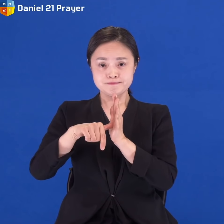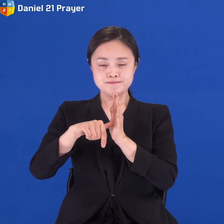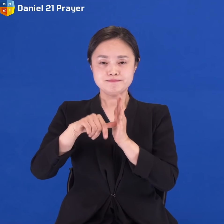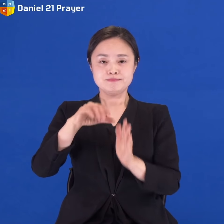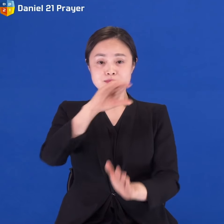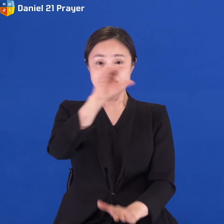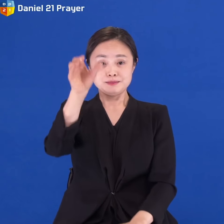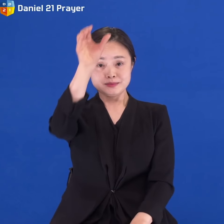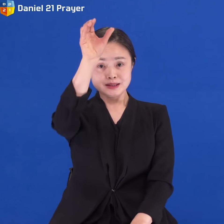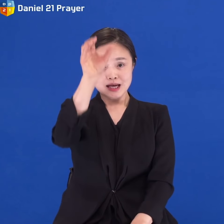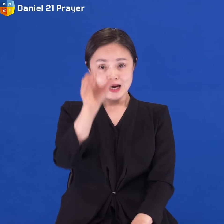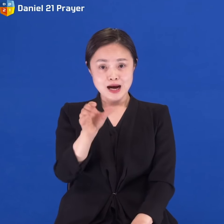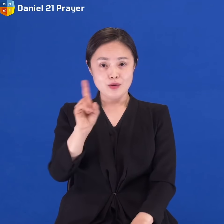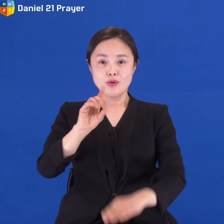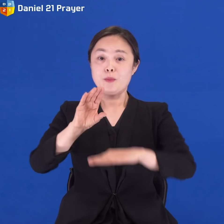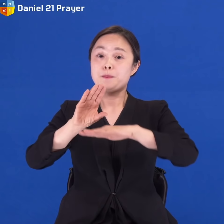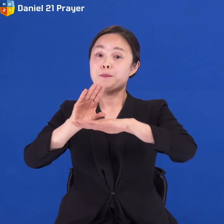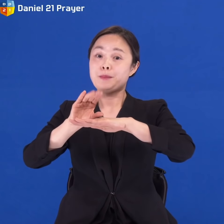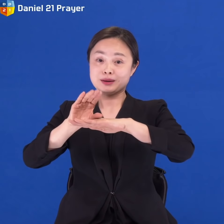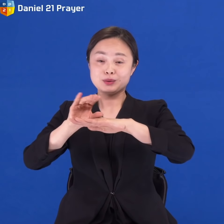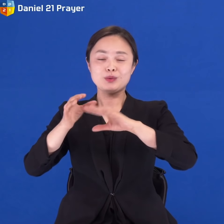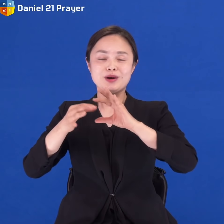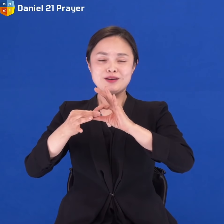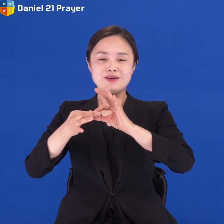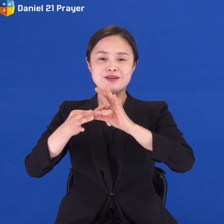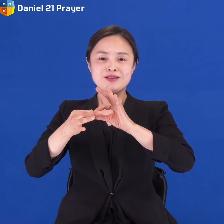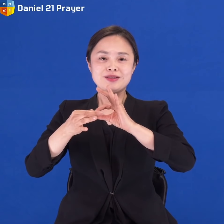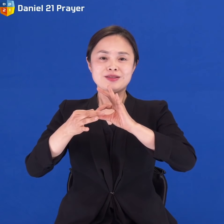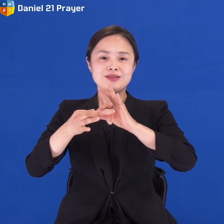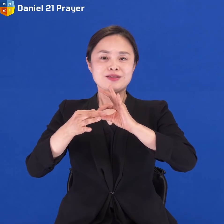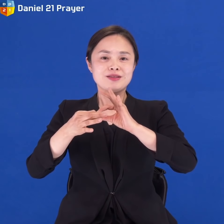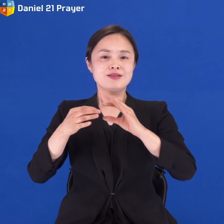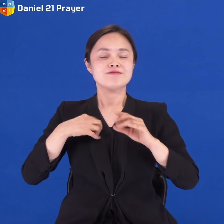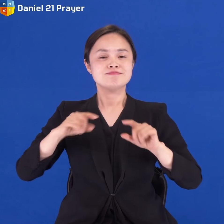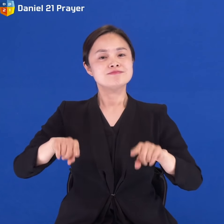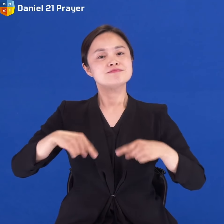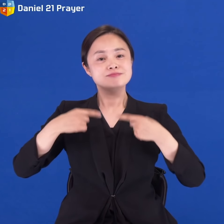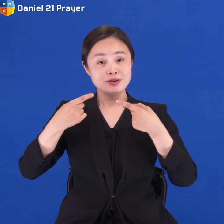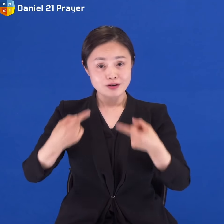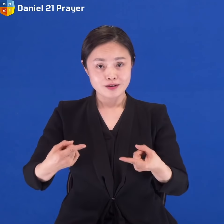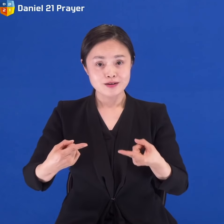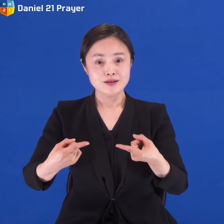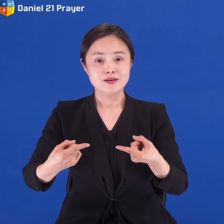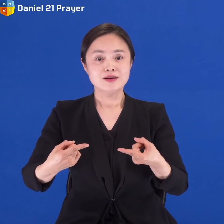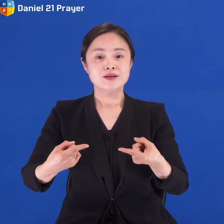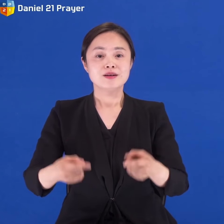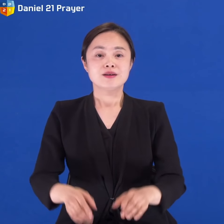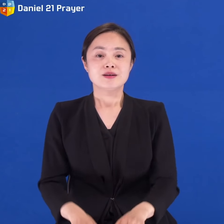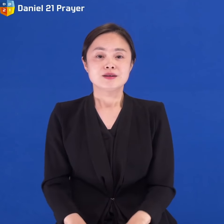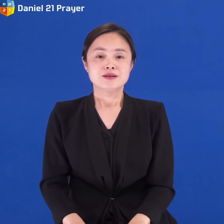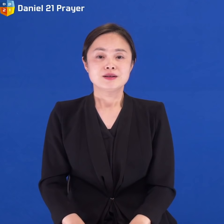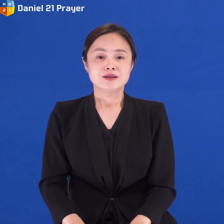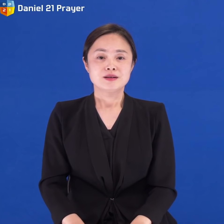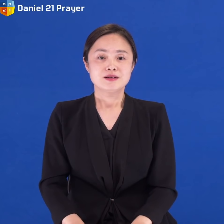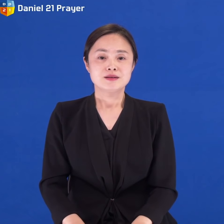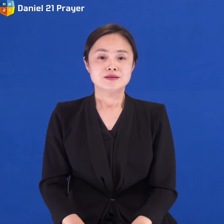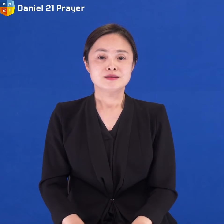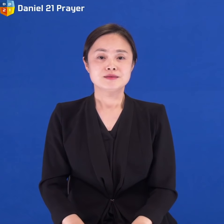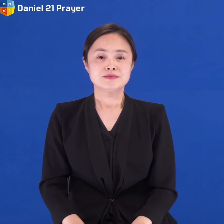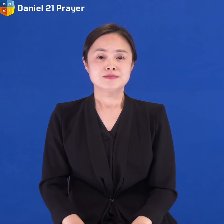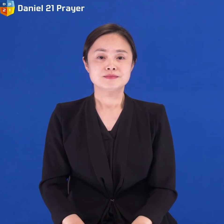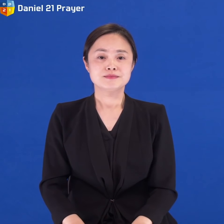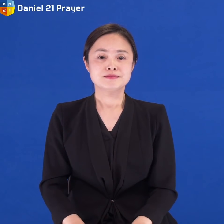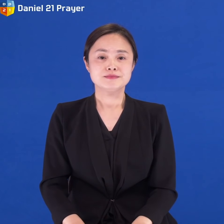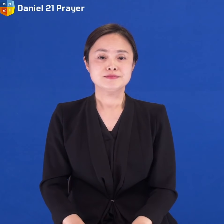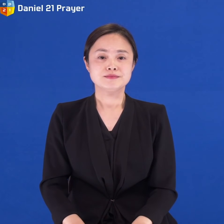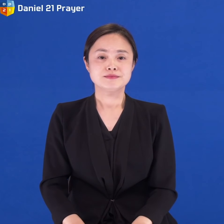저는 저를 목마른 저를, 목이 타오는 저를 아들 엄마 자리라도